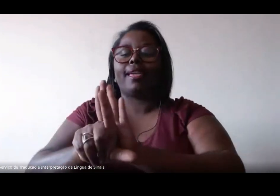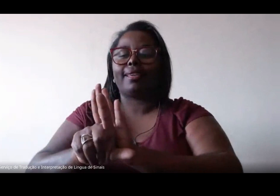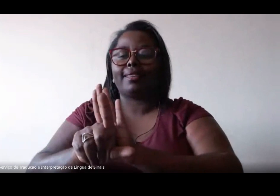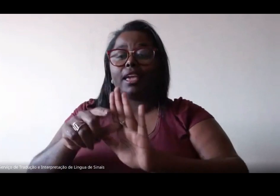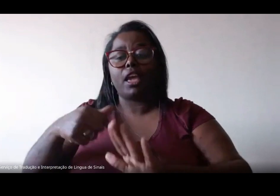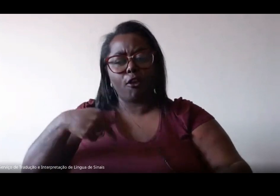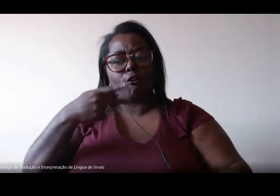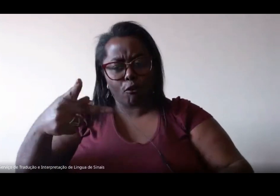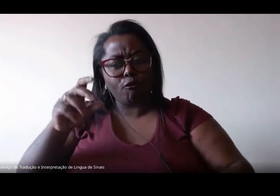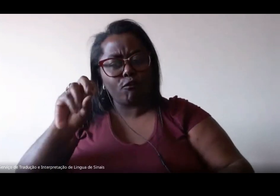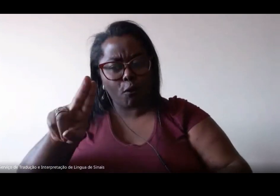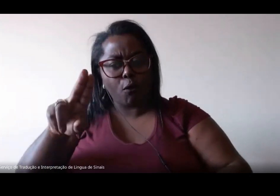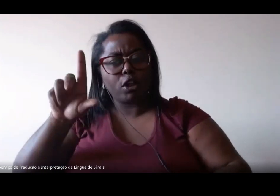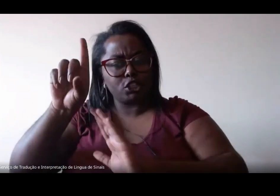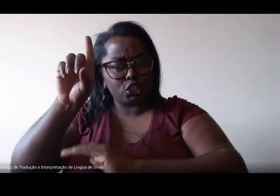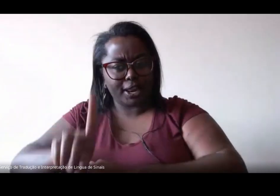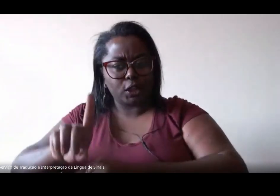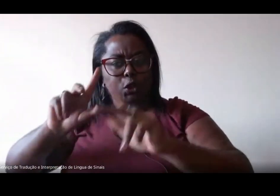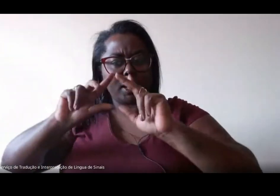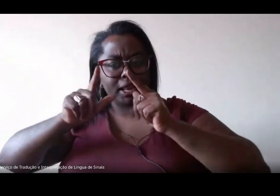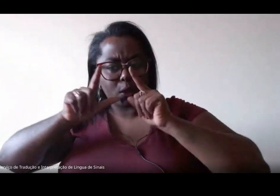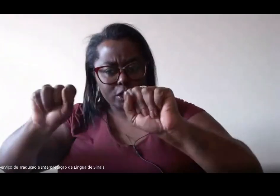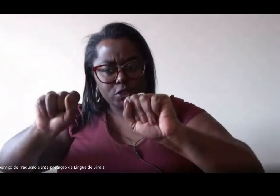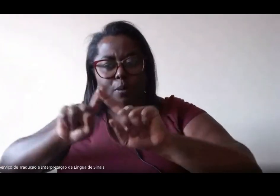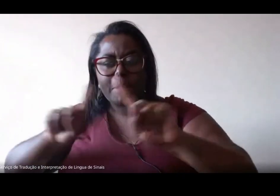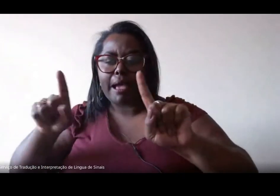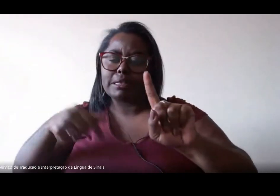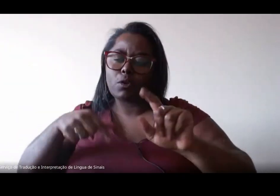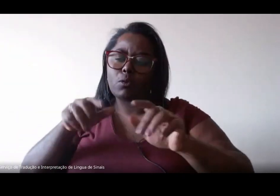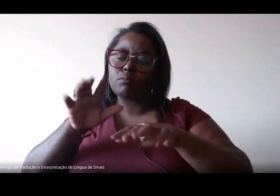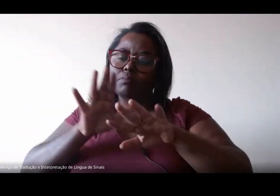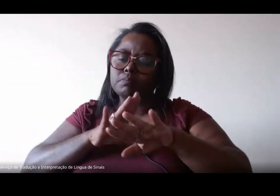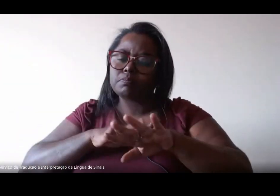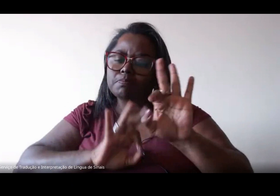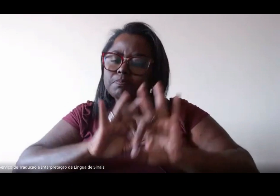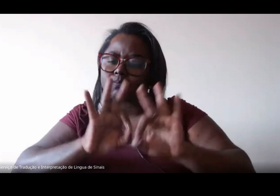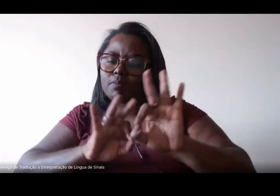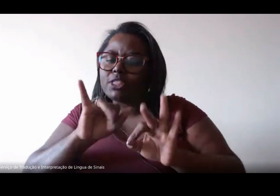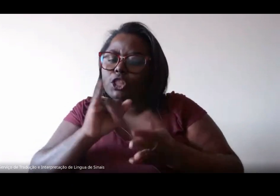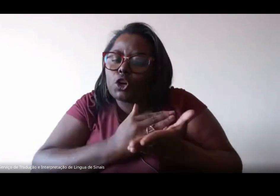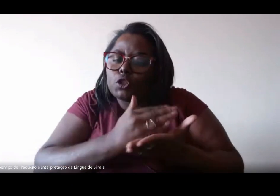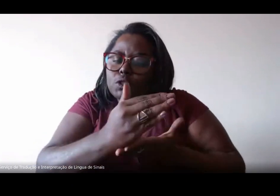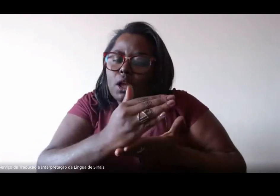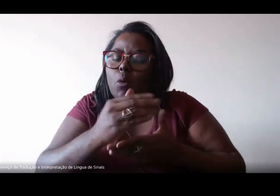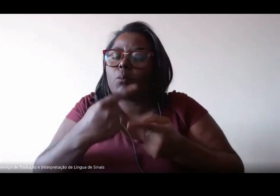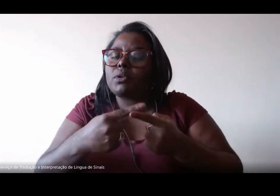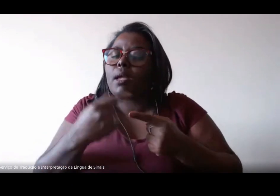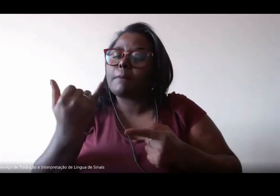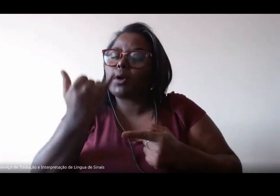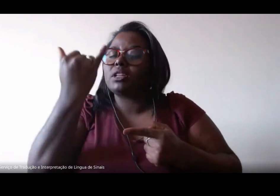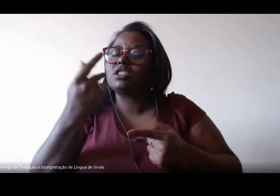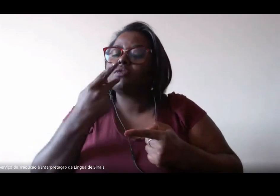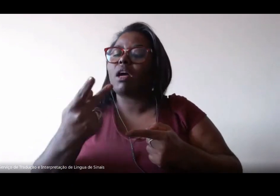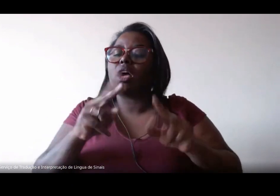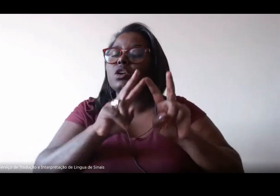sim, de direitos linguísticos, mas eu fiz uma introdução, porque eu acho que é importante destacar esse nosso momento aqui